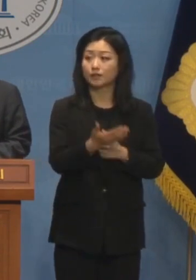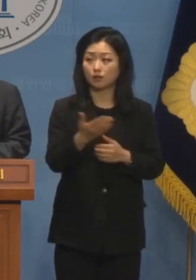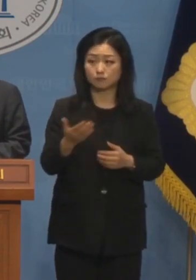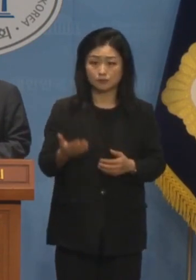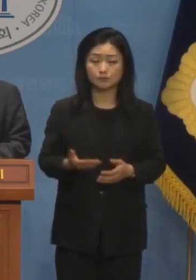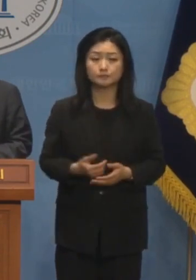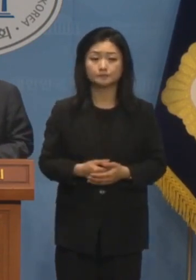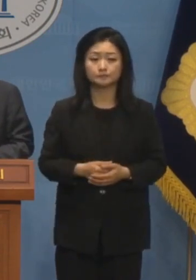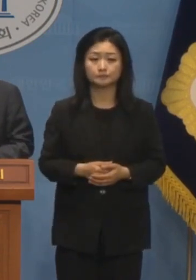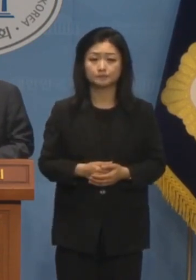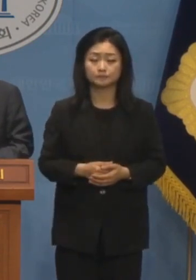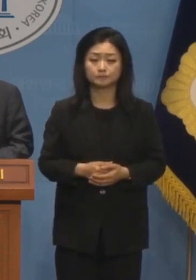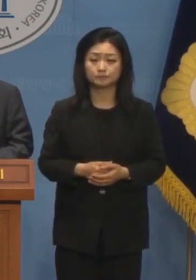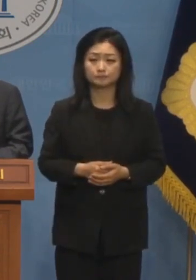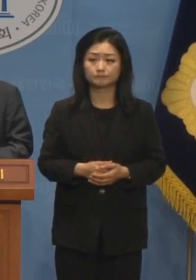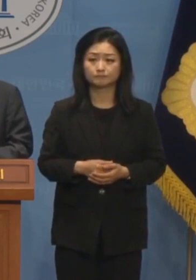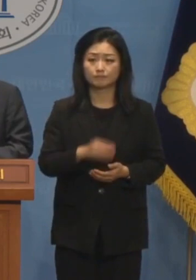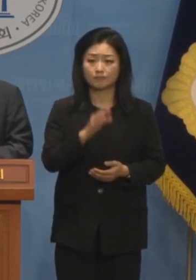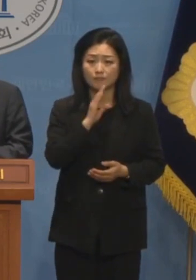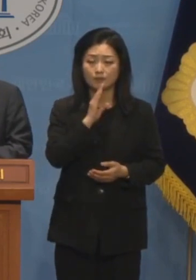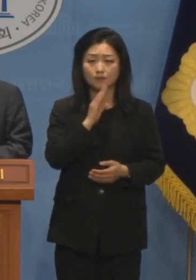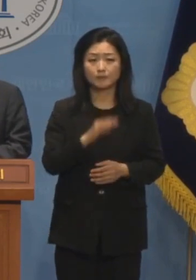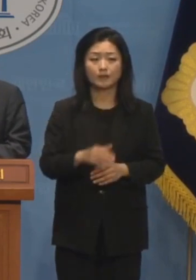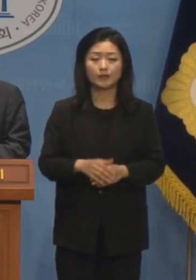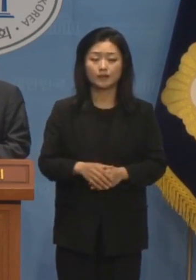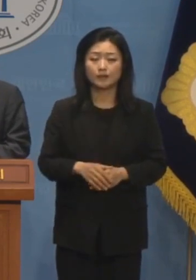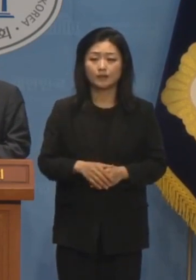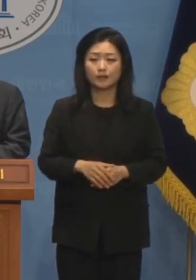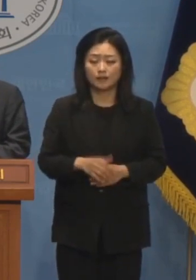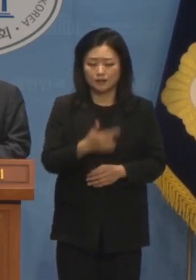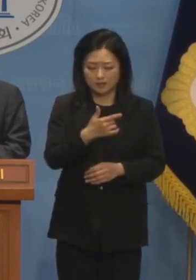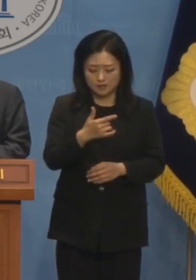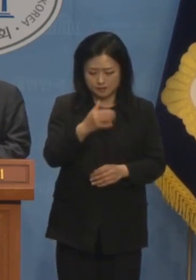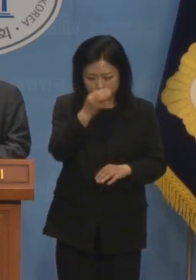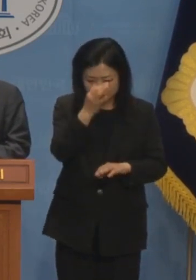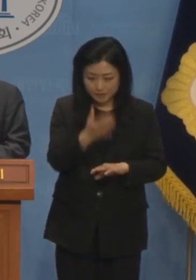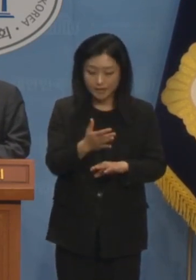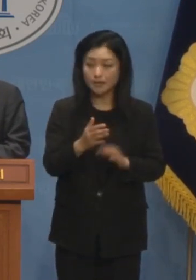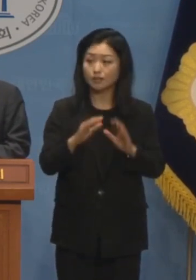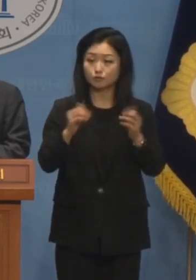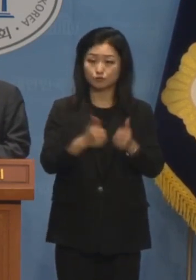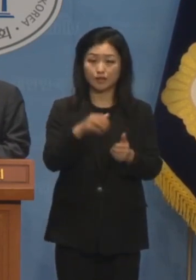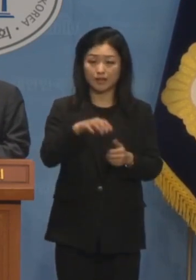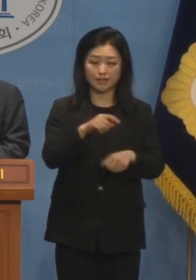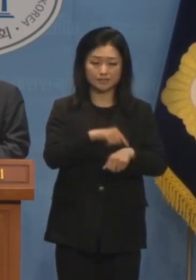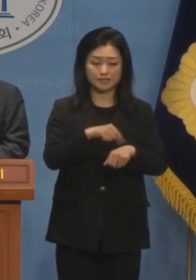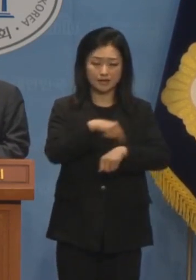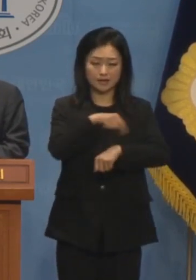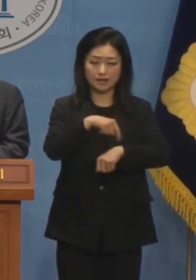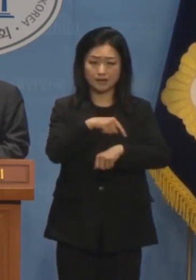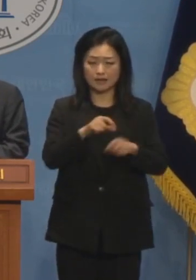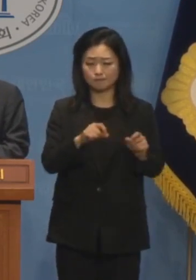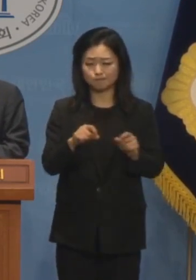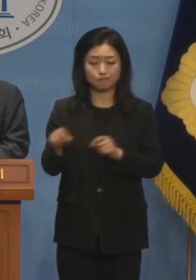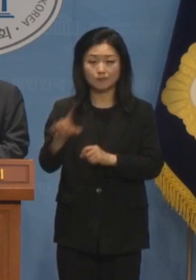국민들 앞에 정말로 머리를 들 수가 없습니다. 국회가 더 이상 시간을 지체하지